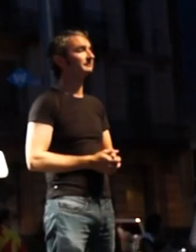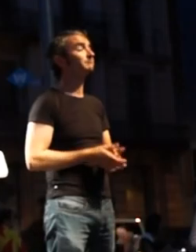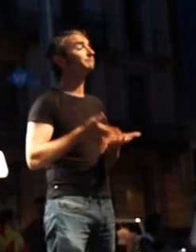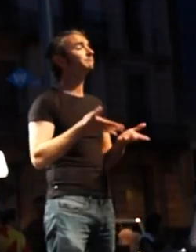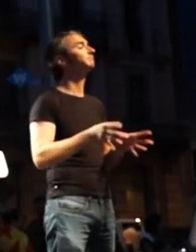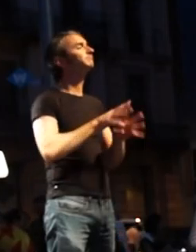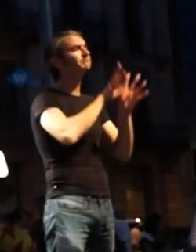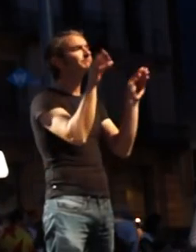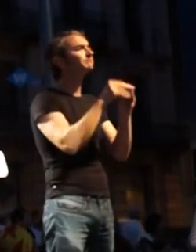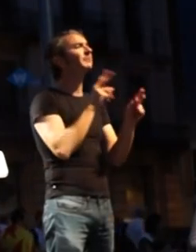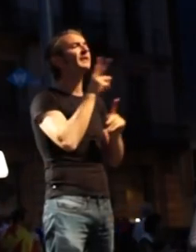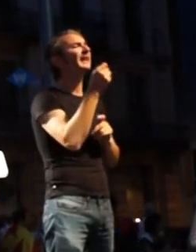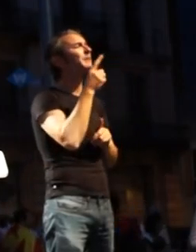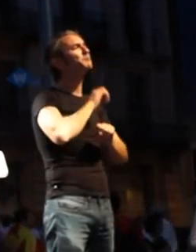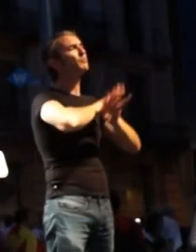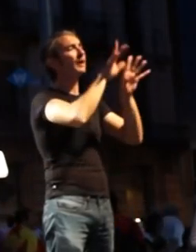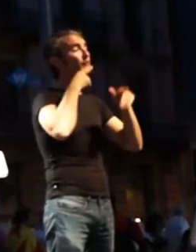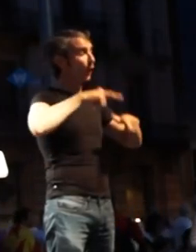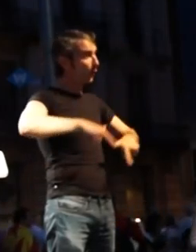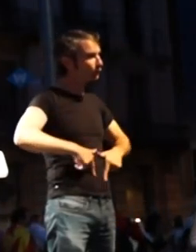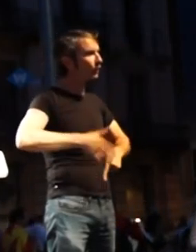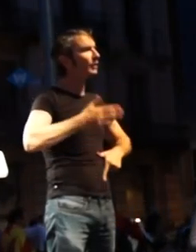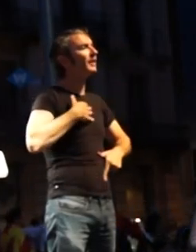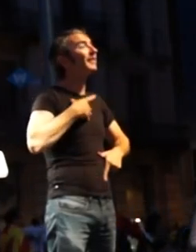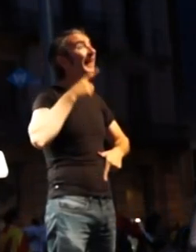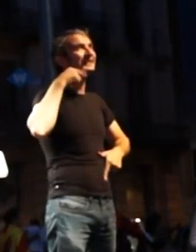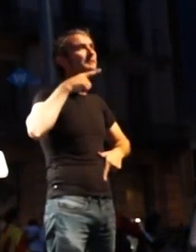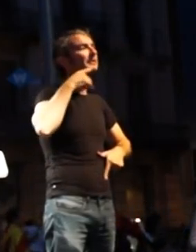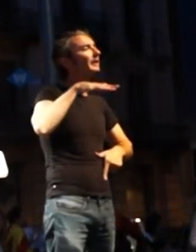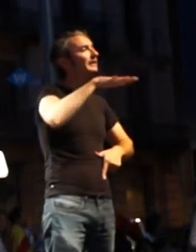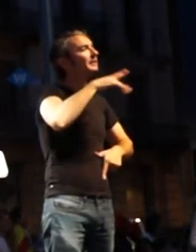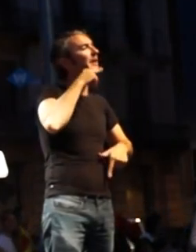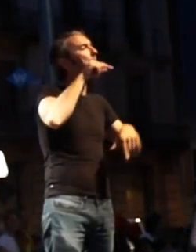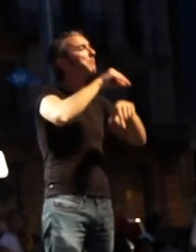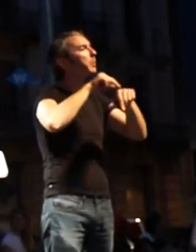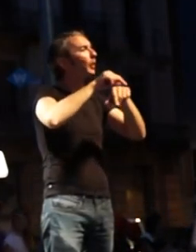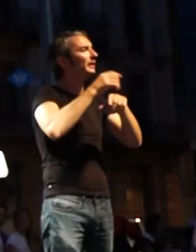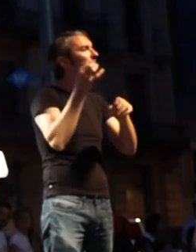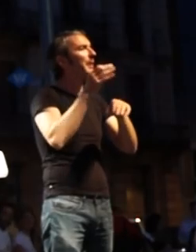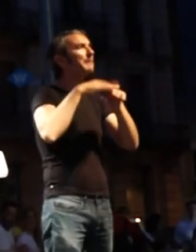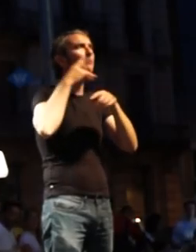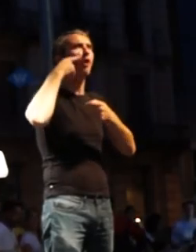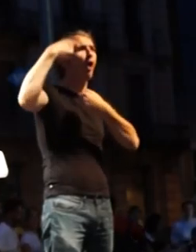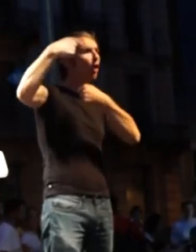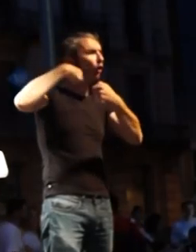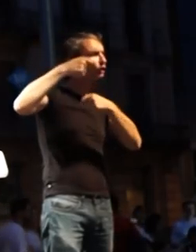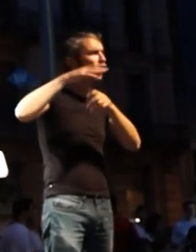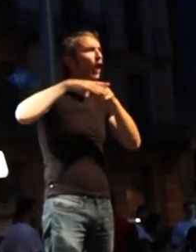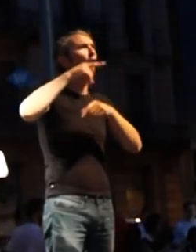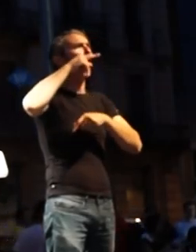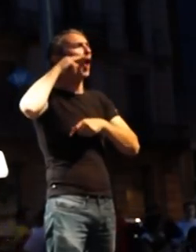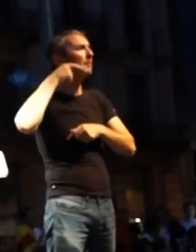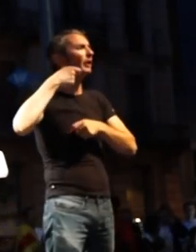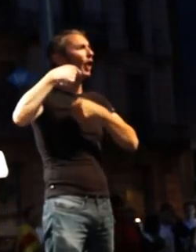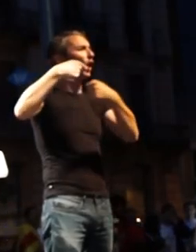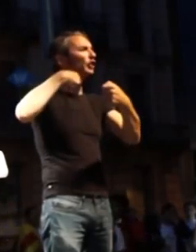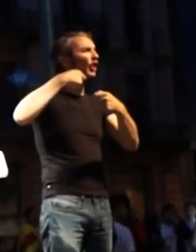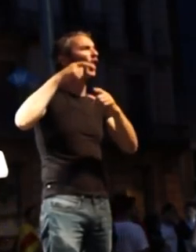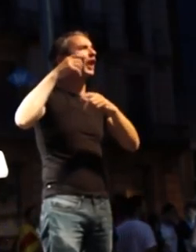Per això cal deixar clar que els nostres úters són territori polític i que no deixarem que siguin controlats ni per homes, ni per estats, ni per